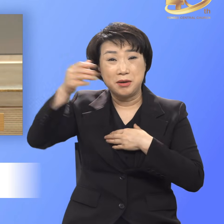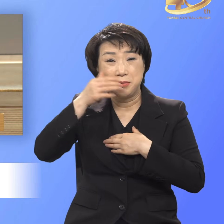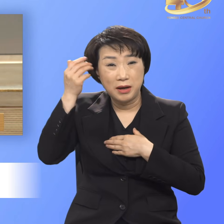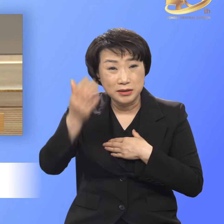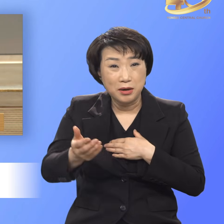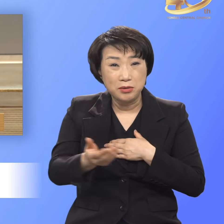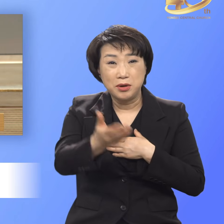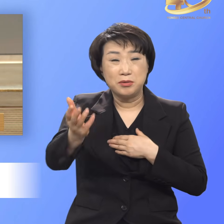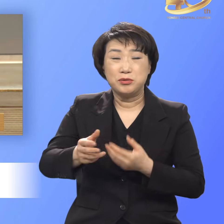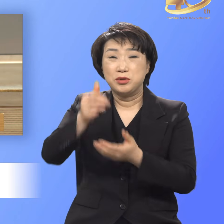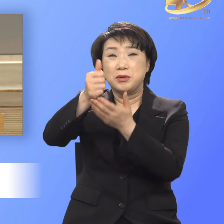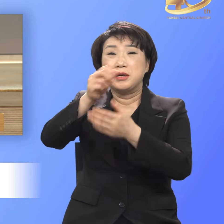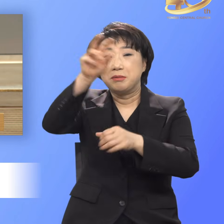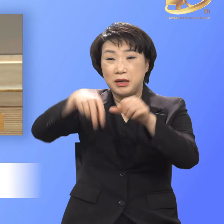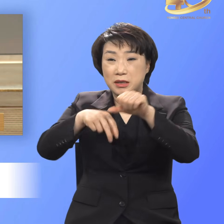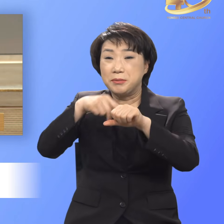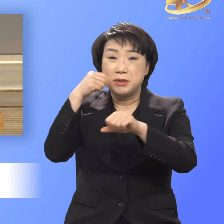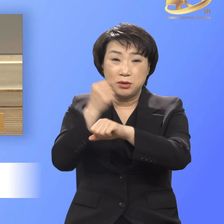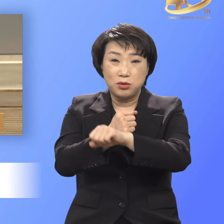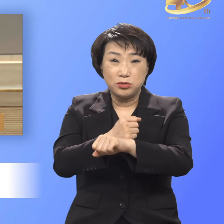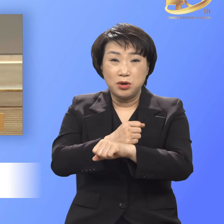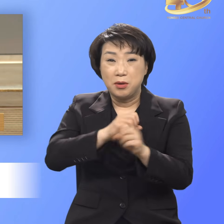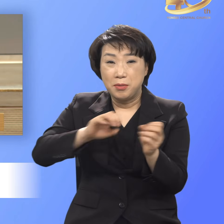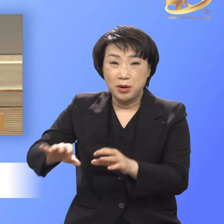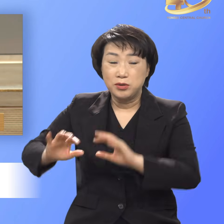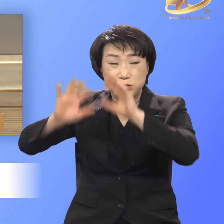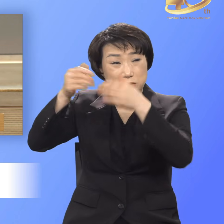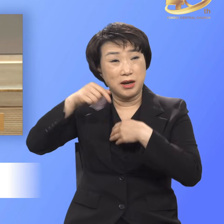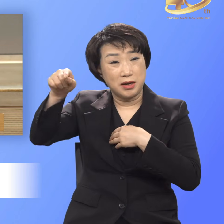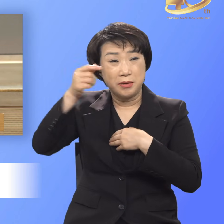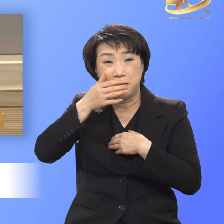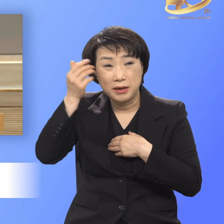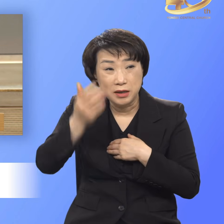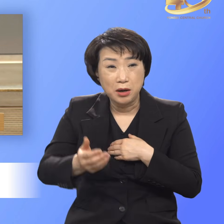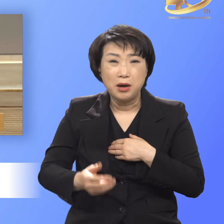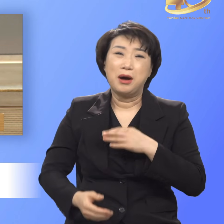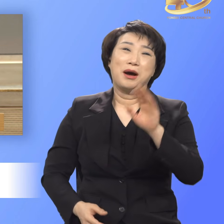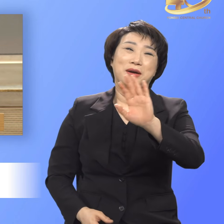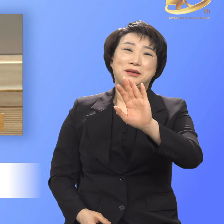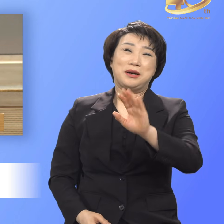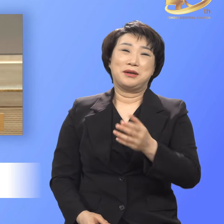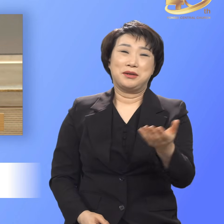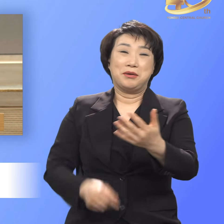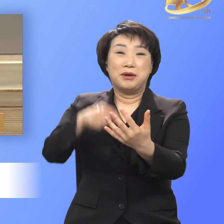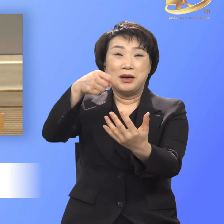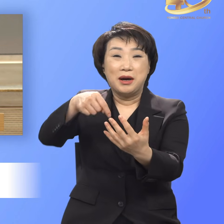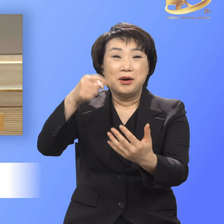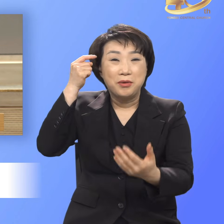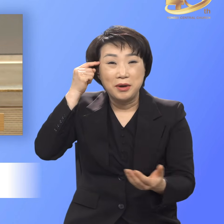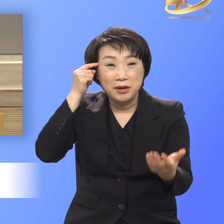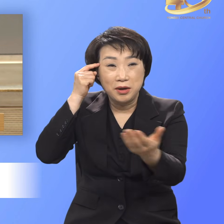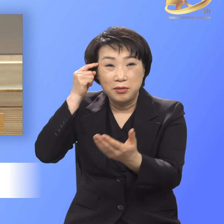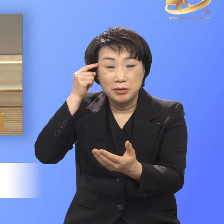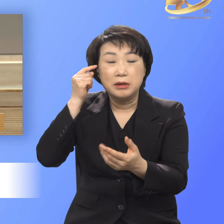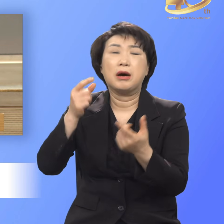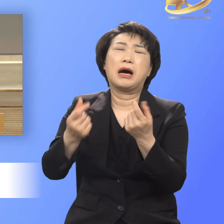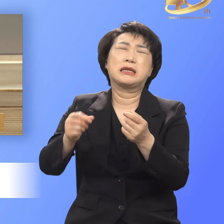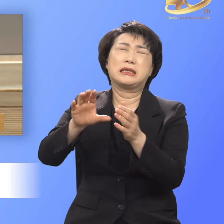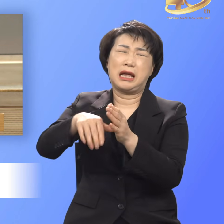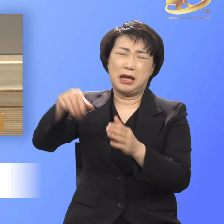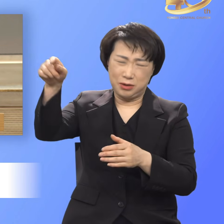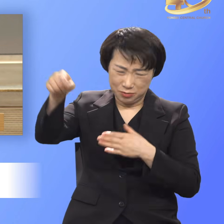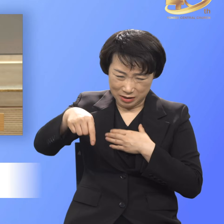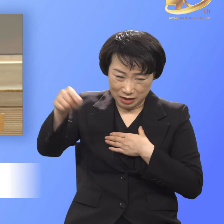가? 주님의 십자가의 피의 공로를 부인하고 천국 어떻게 가? 지금 이렇게 일러주는 것은 그런 때가